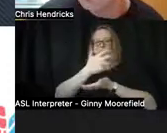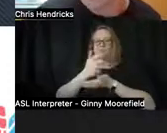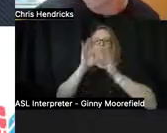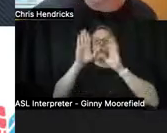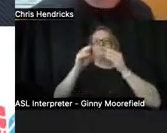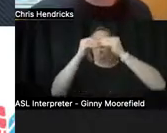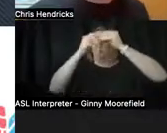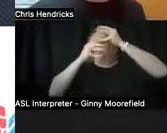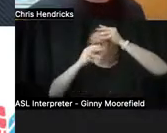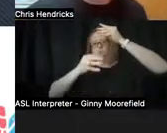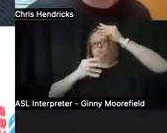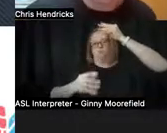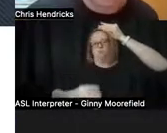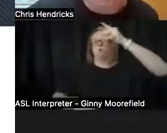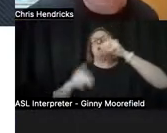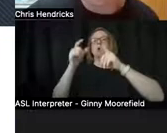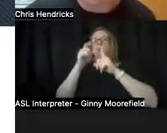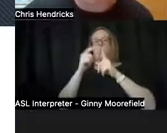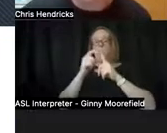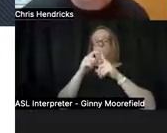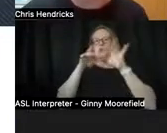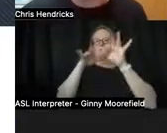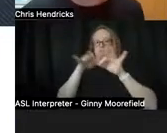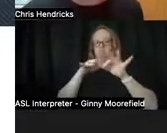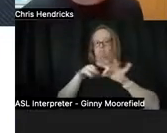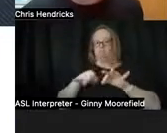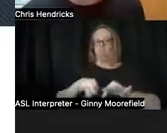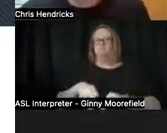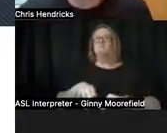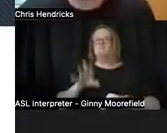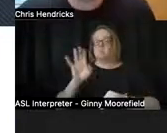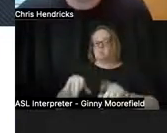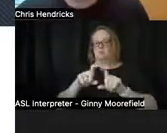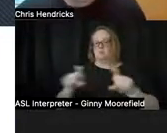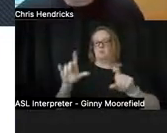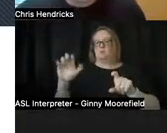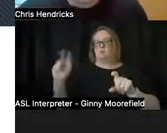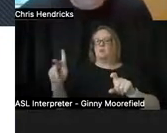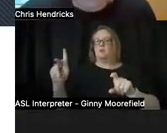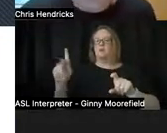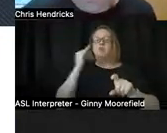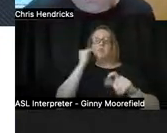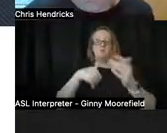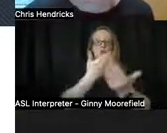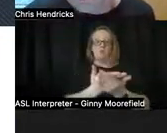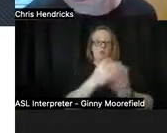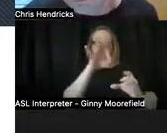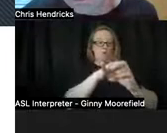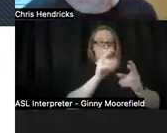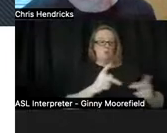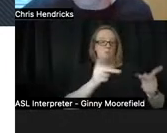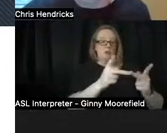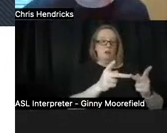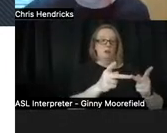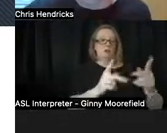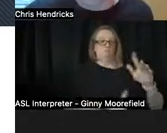términos relacionados con la votación ofreciendo definiciones y yo les voy a dar ese enlace también si llegan al lugar del voto y